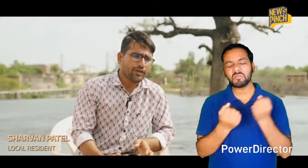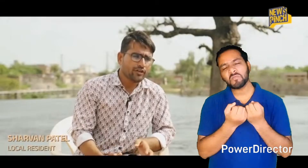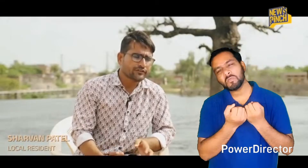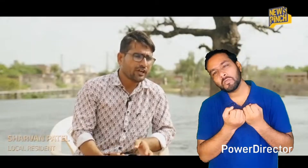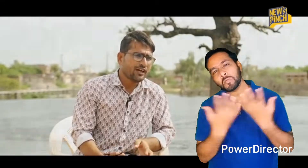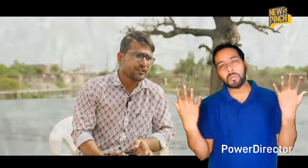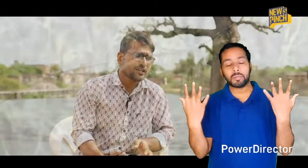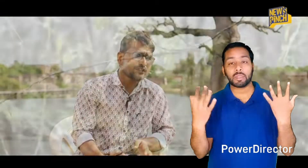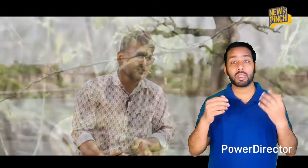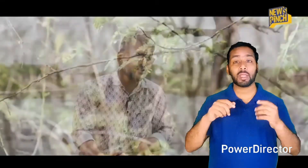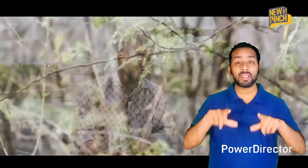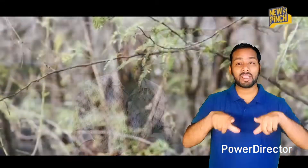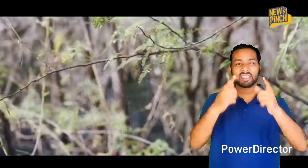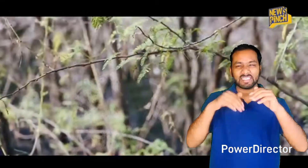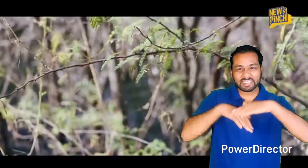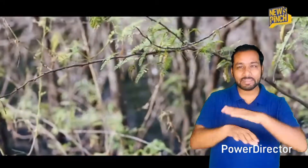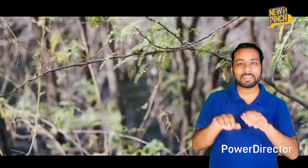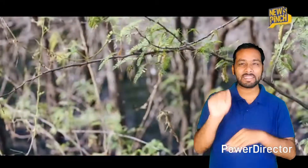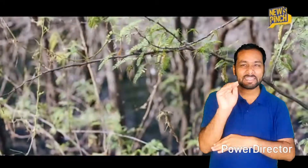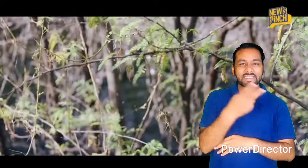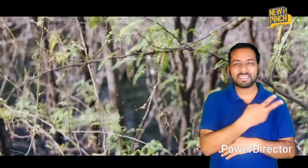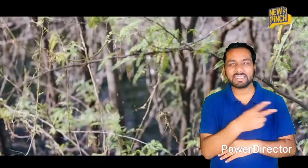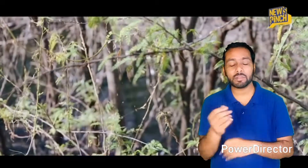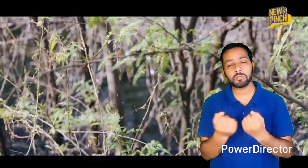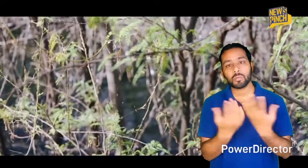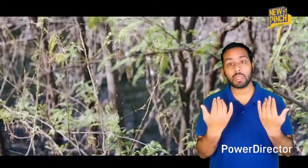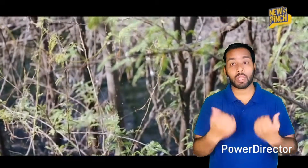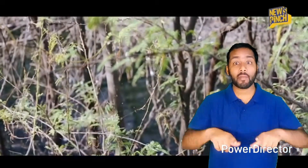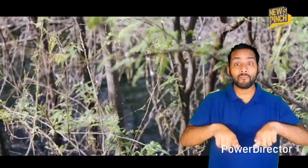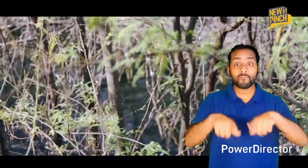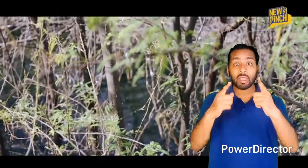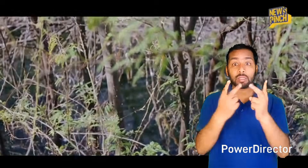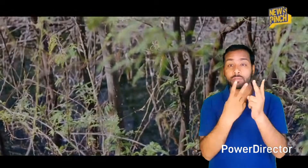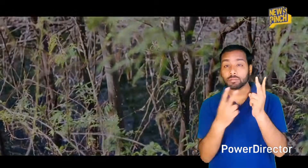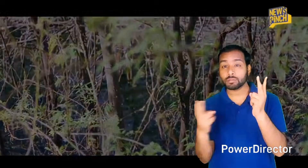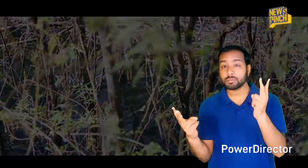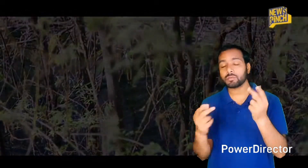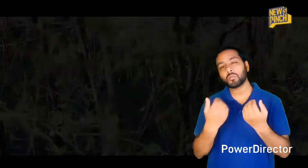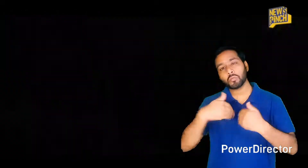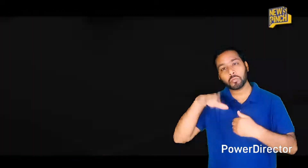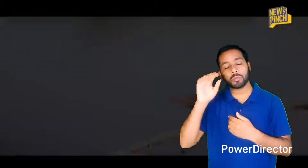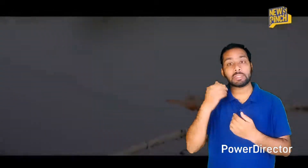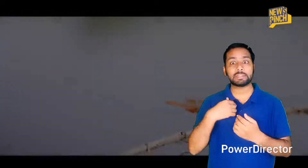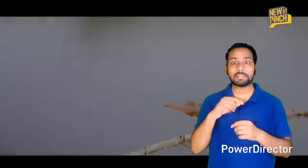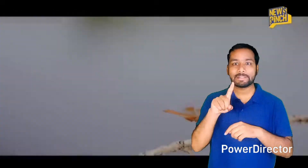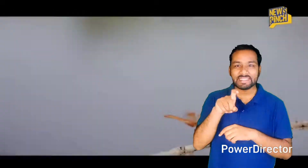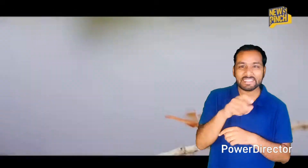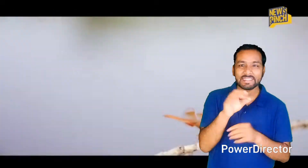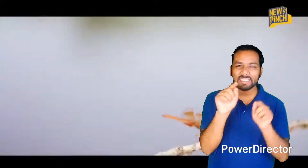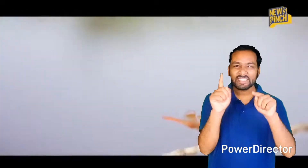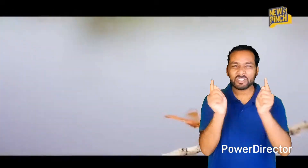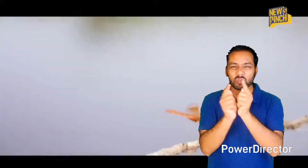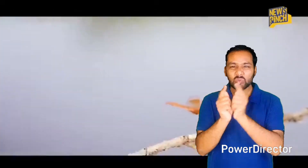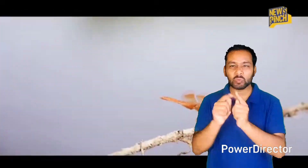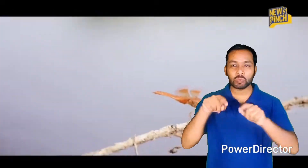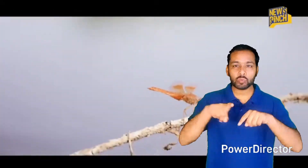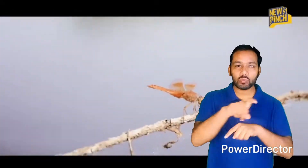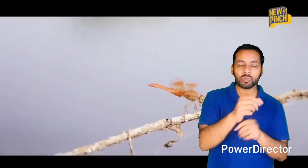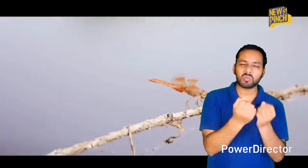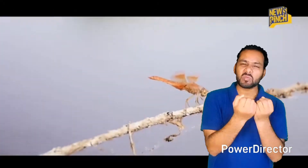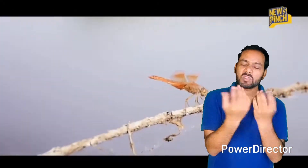ये रोइडा, जाड़, खेजड़ी, कैर, इन पेड़ों का एक सघन छोटा सा एक वन्य जीव क्षेत्र था।